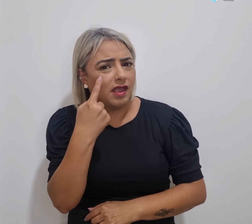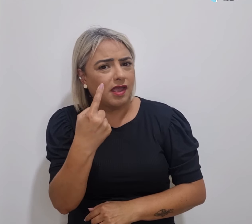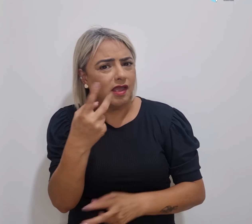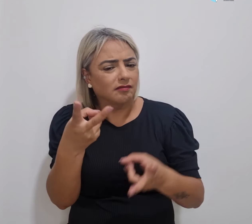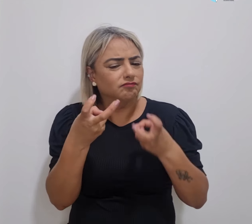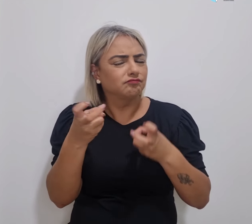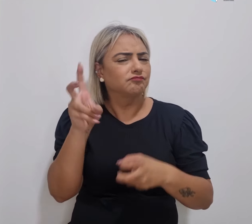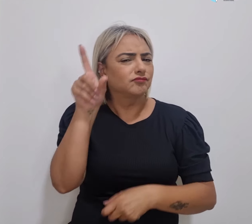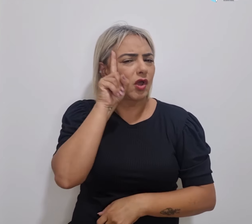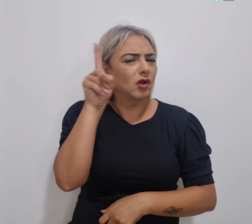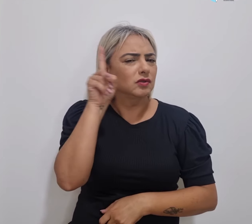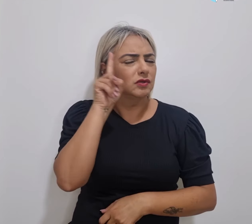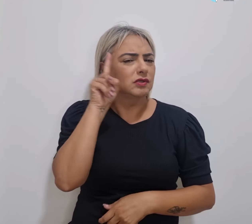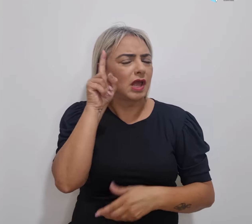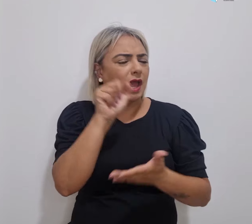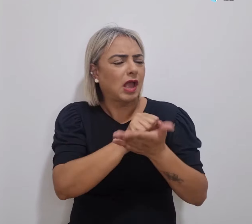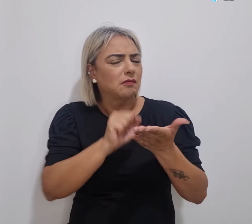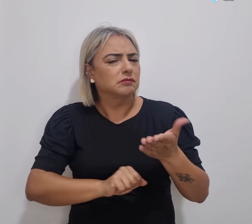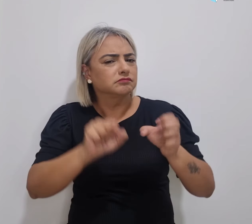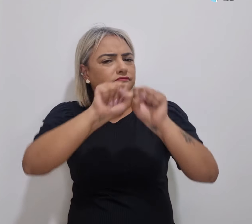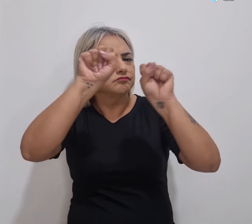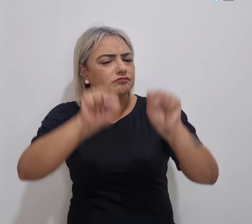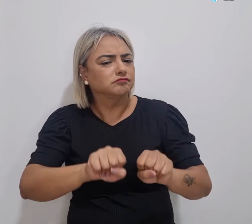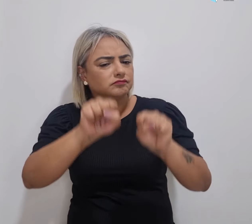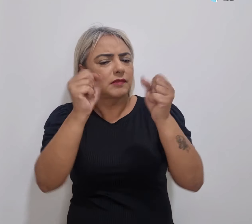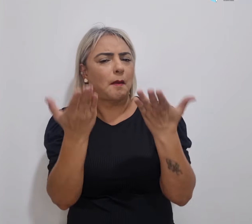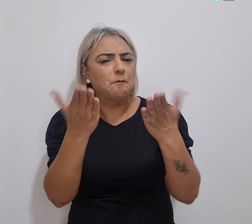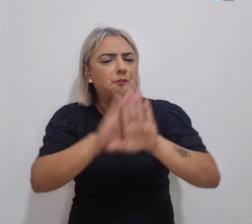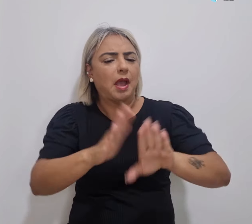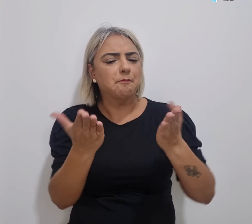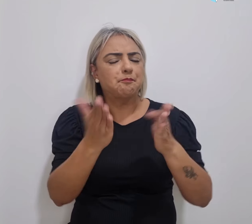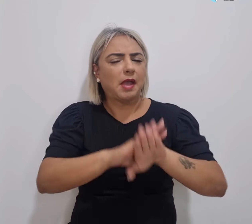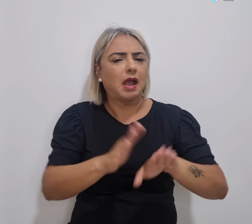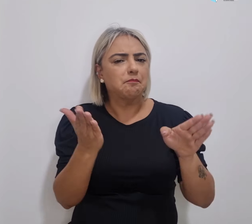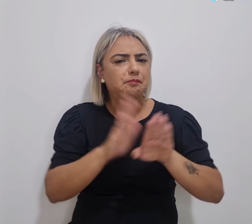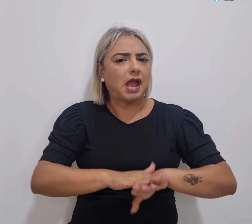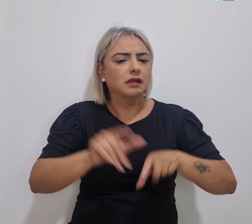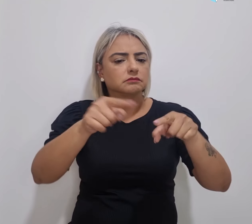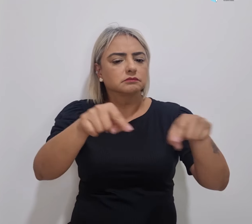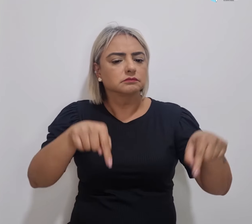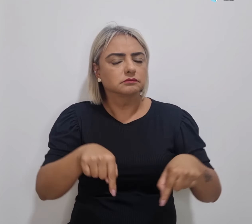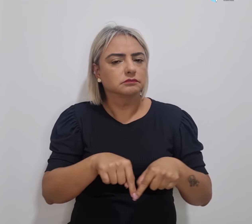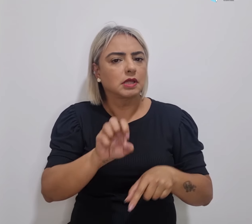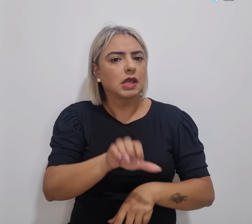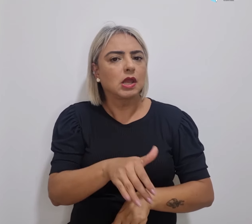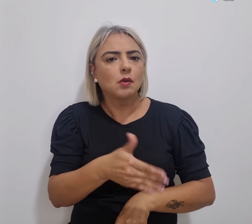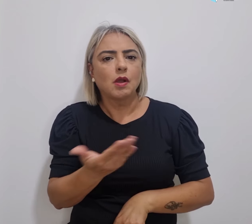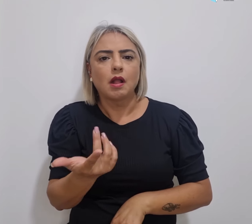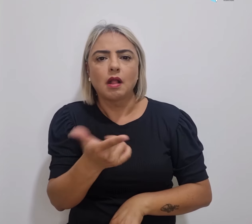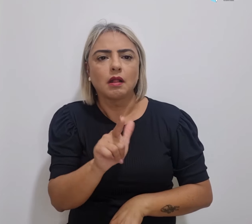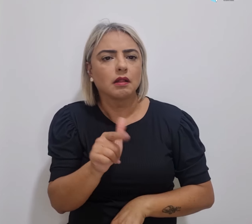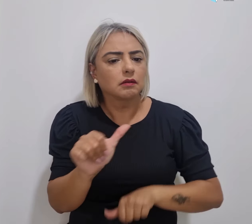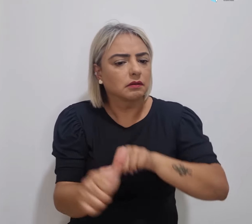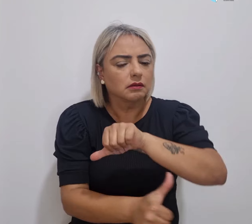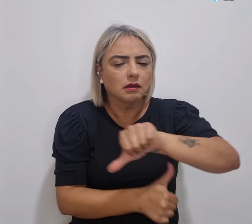é uma ação sistemática de fechamento de turmas e quando não transformam as turmas